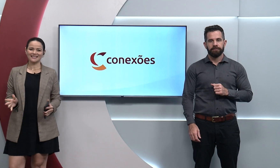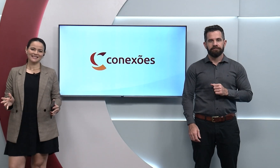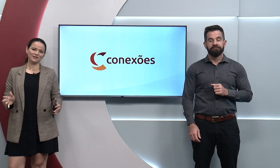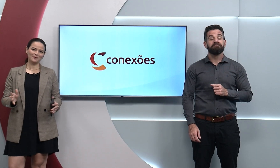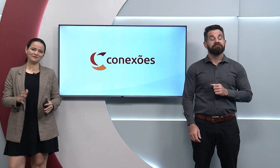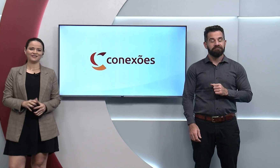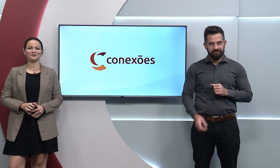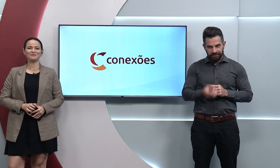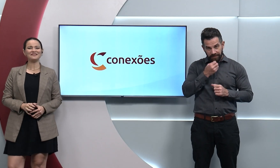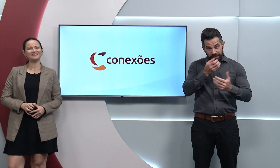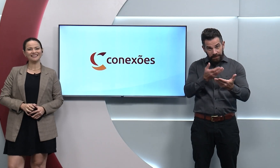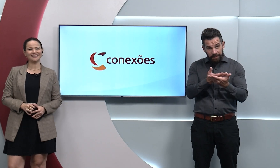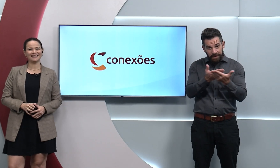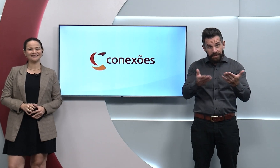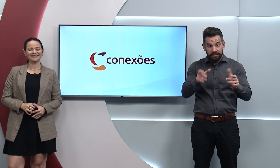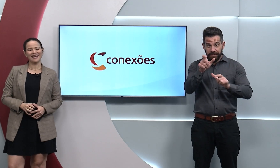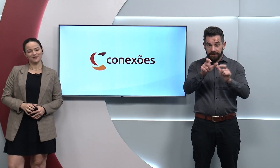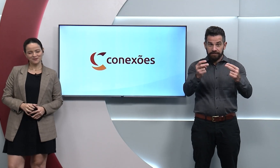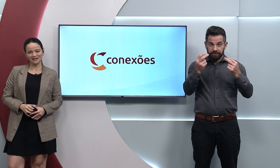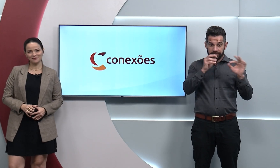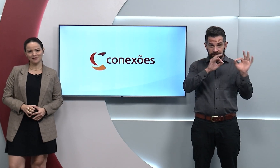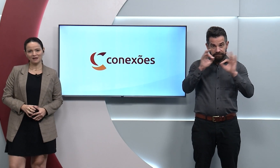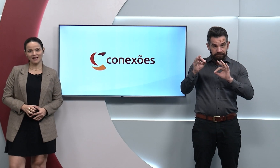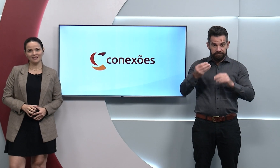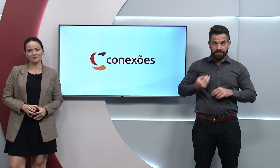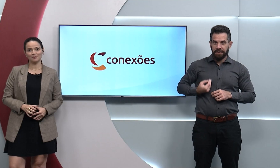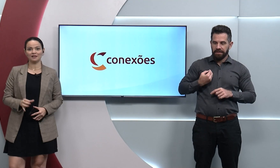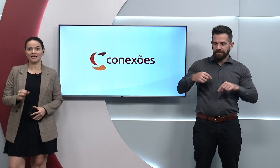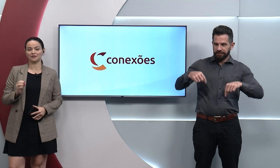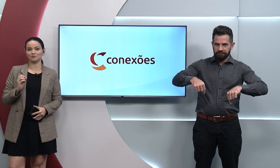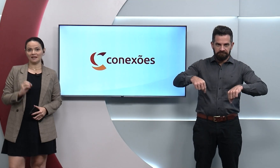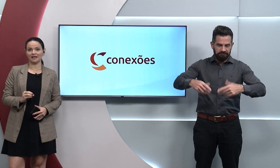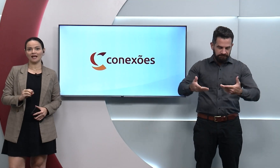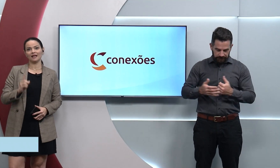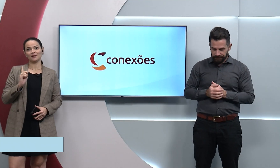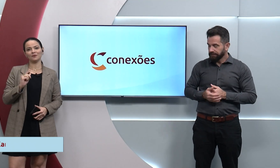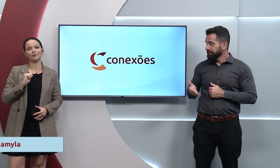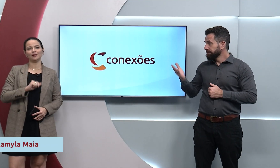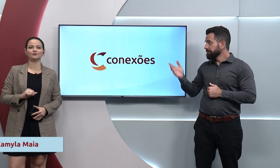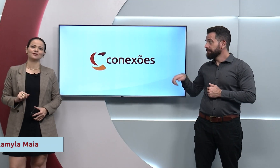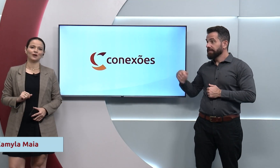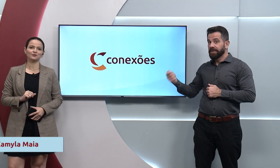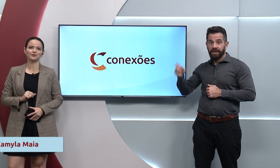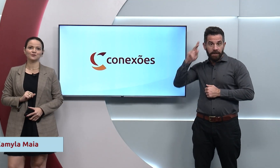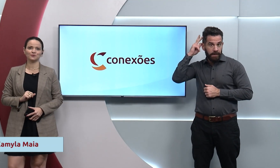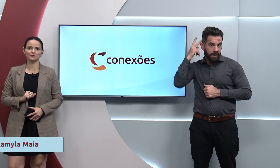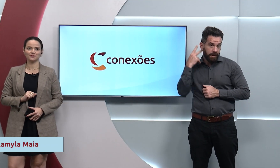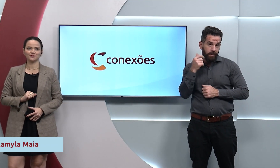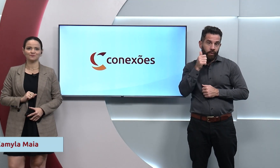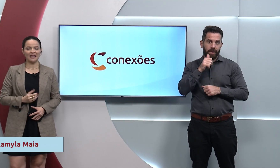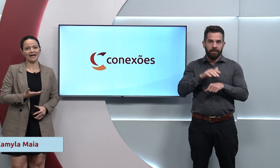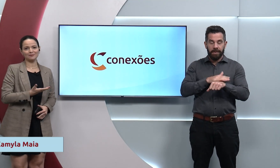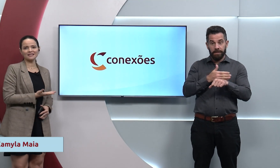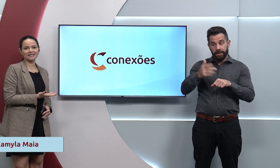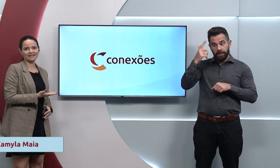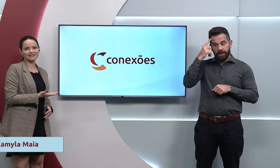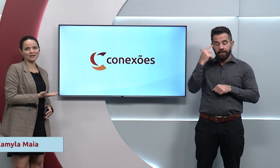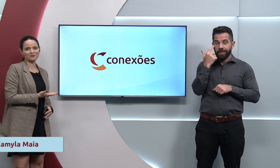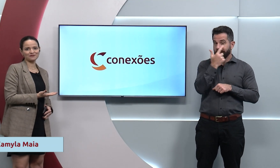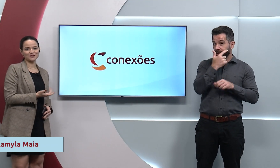Seja bem-vindo e bem-vinda! Eu sou a Camila Maia, uma mulher de pele clara com cabelos e olhos escuros. À minha esquerda está o professor